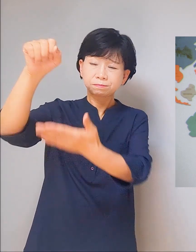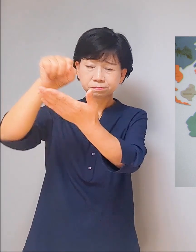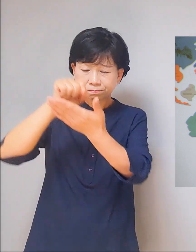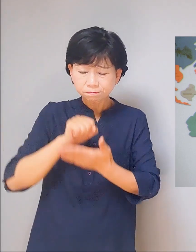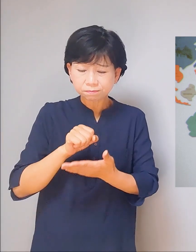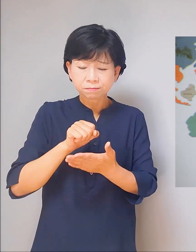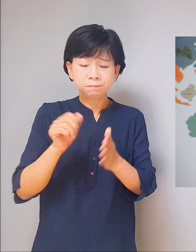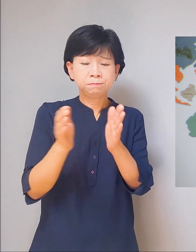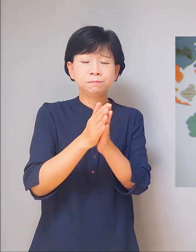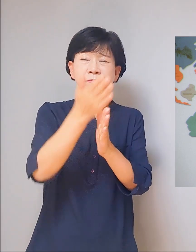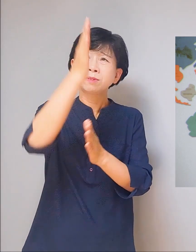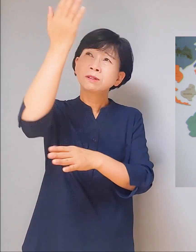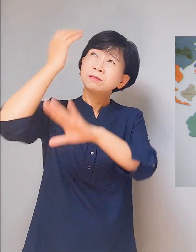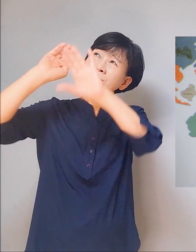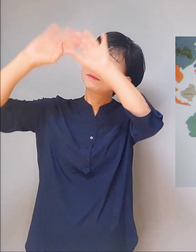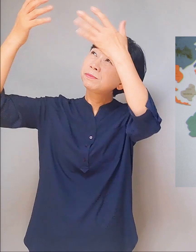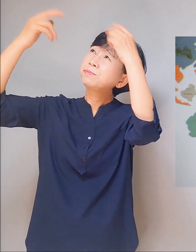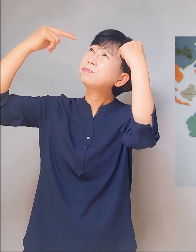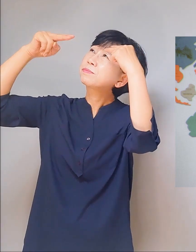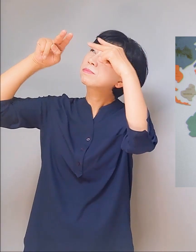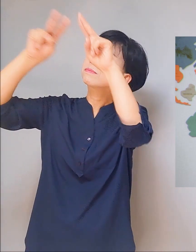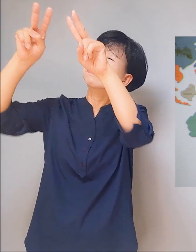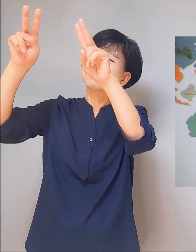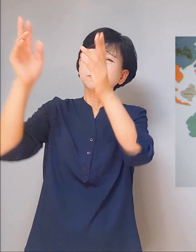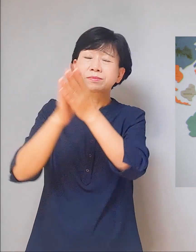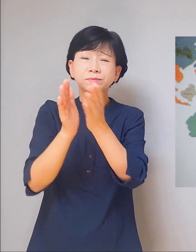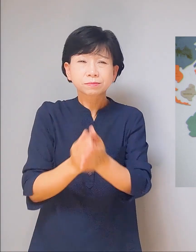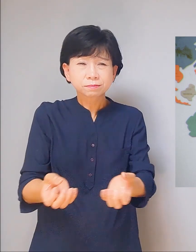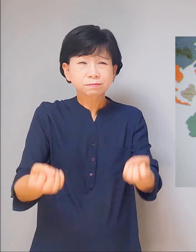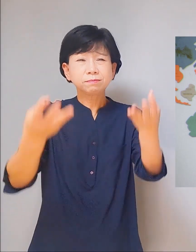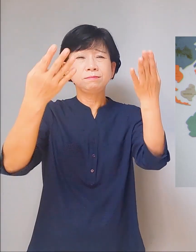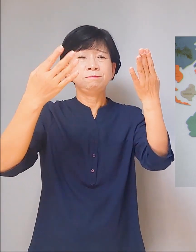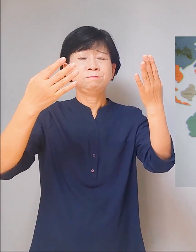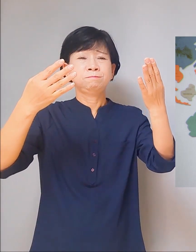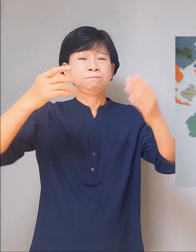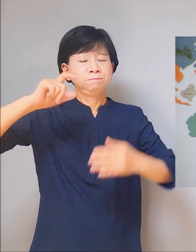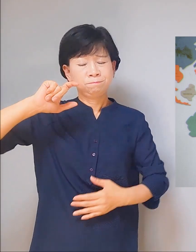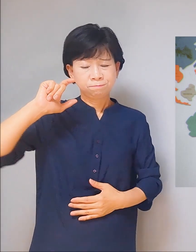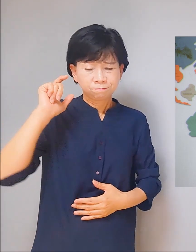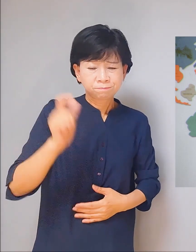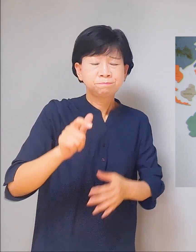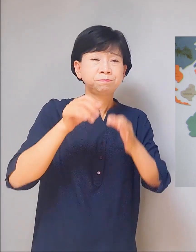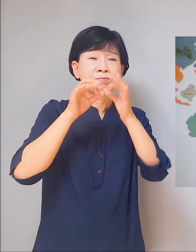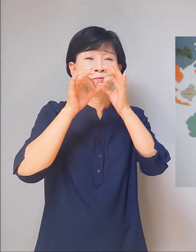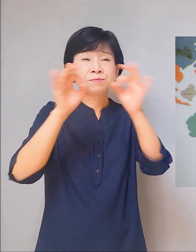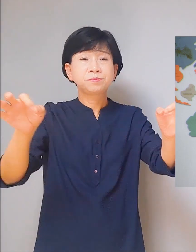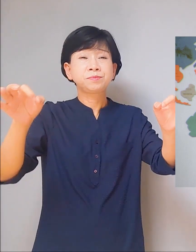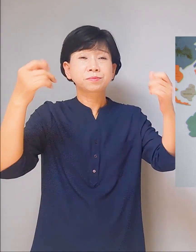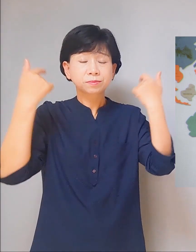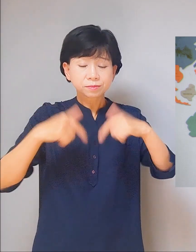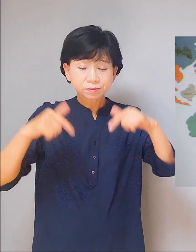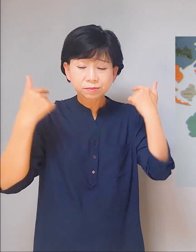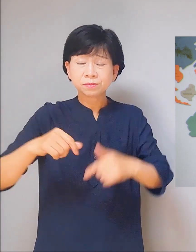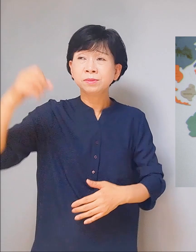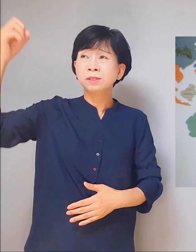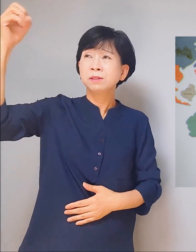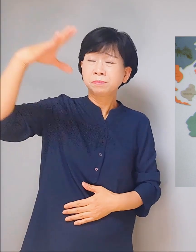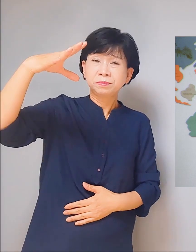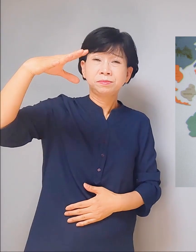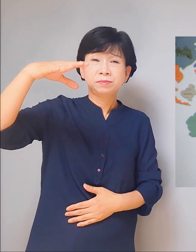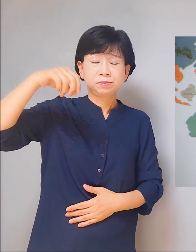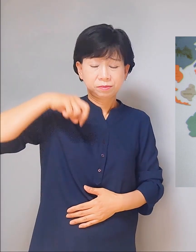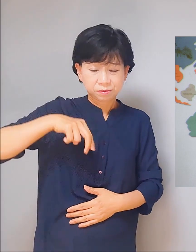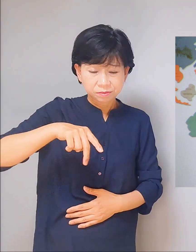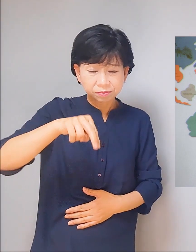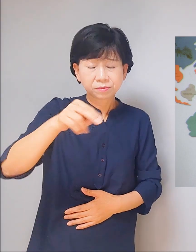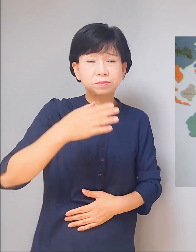찬란한 천국 바라보고 할렐루야를 힘차게 불러 날마다 빛에 걸어가는 저와